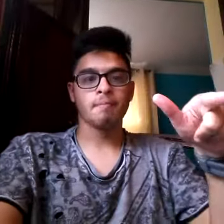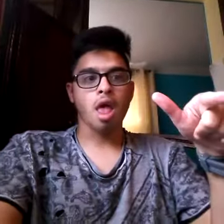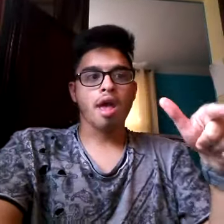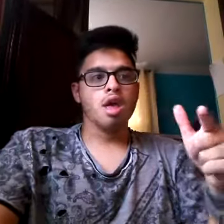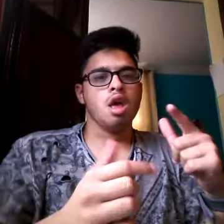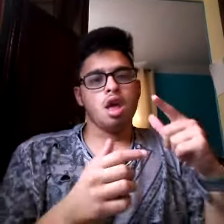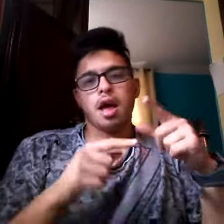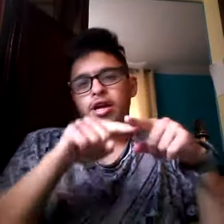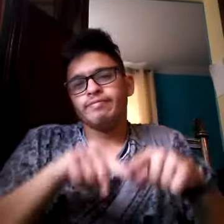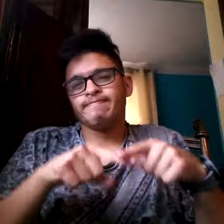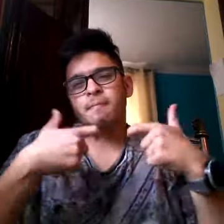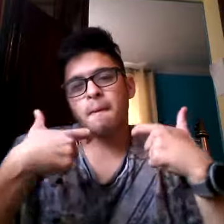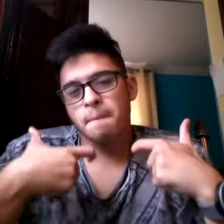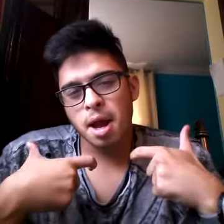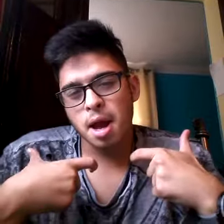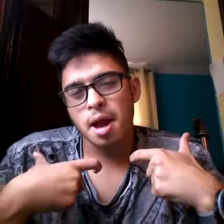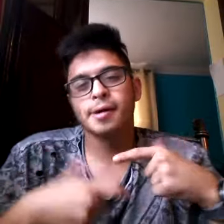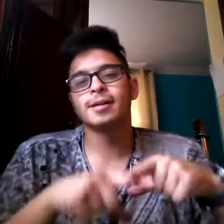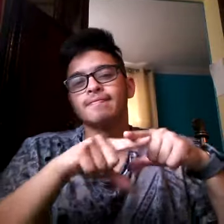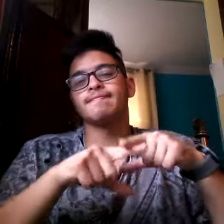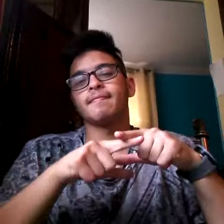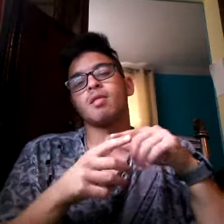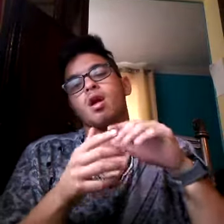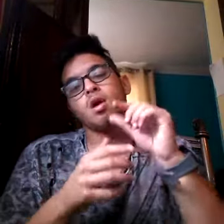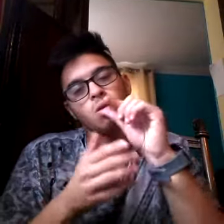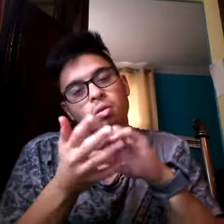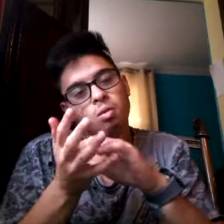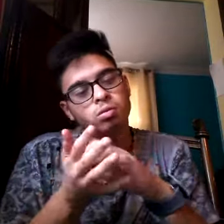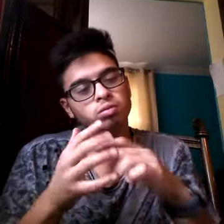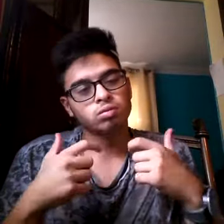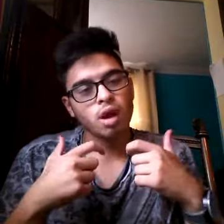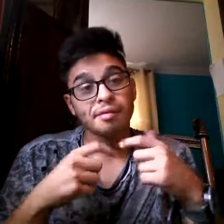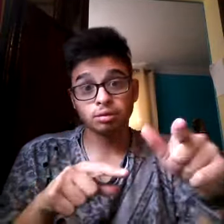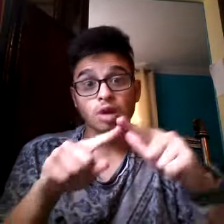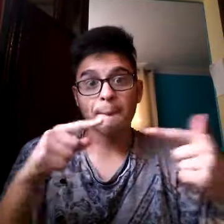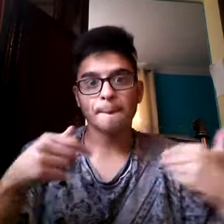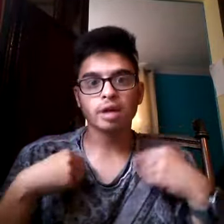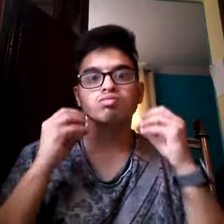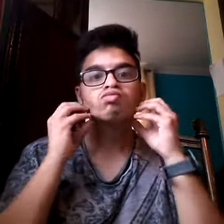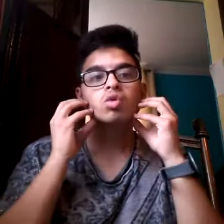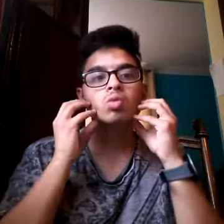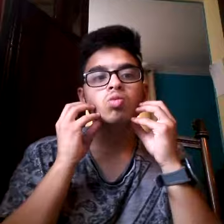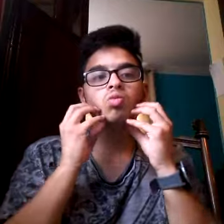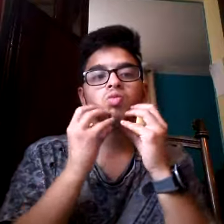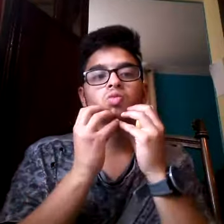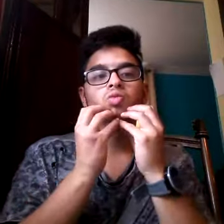Auxilio de protección civil. Sabemos que el presidente Trump hace unos segundos subió un tweet diciendo